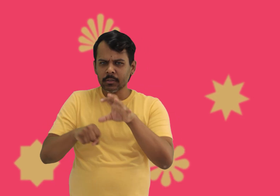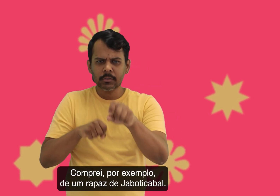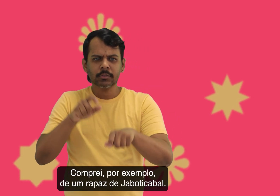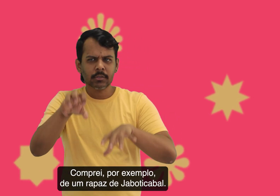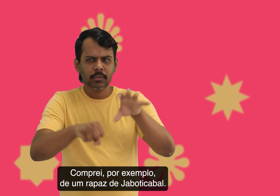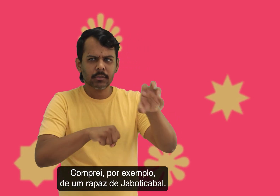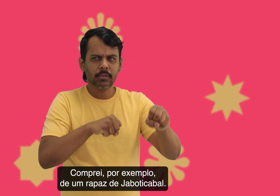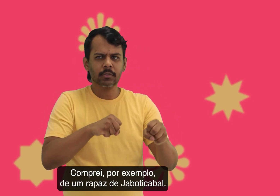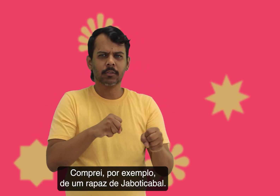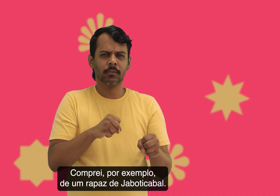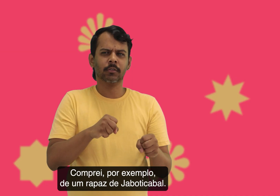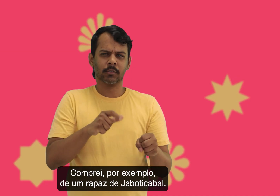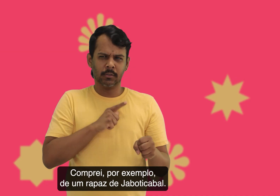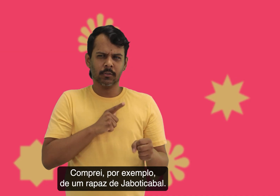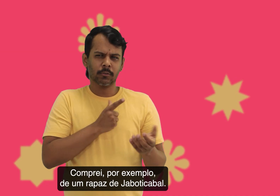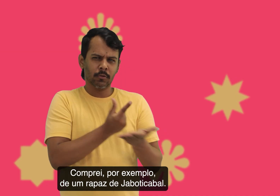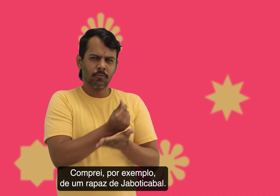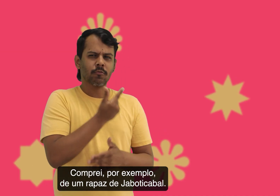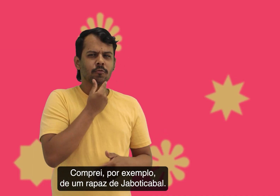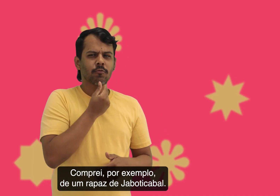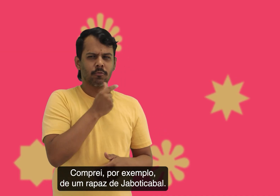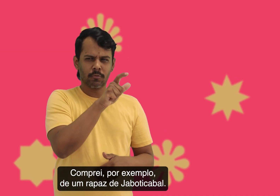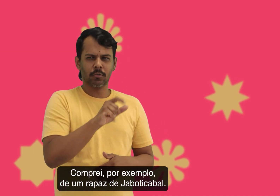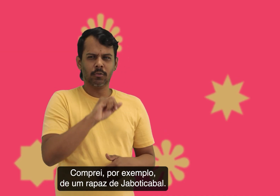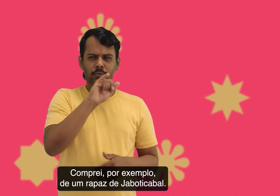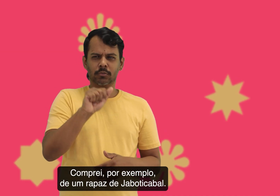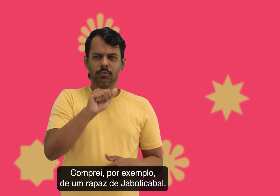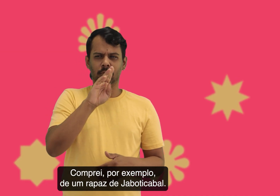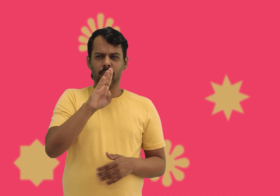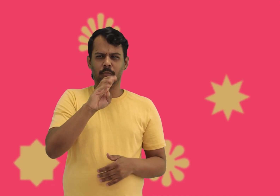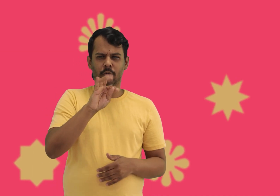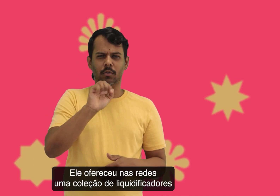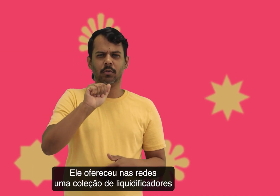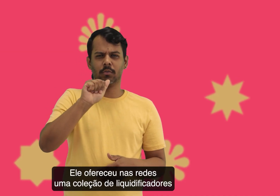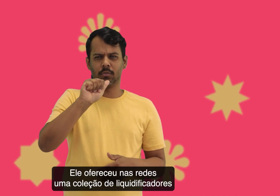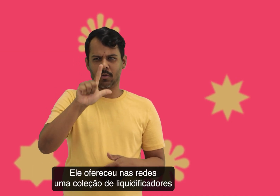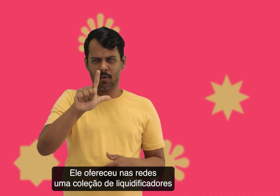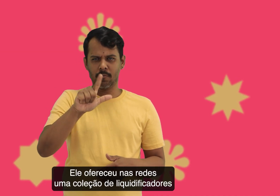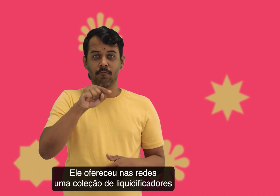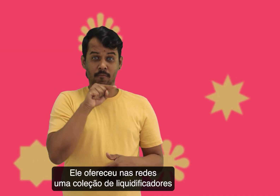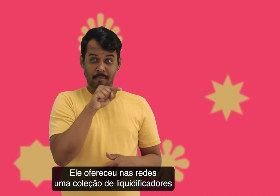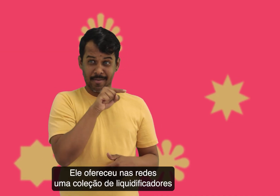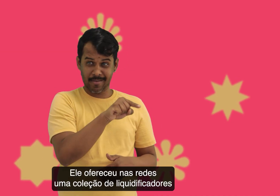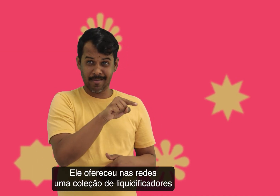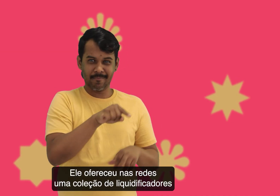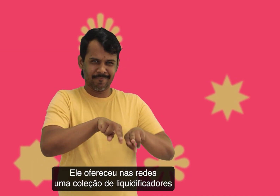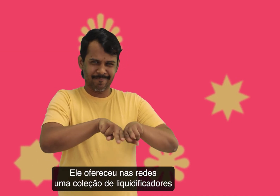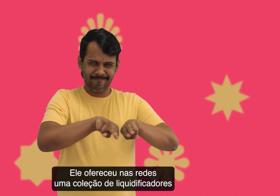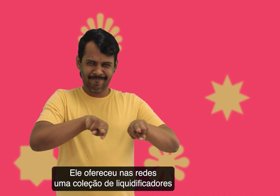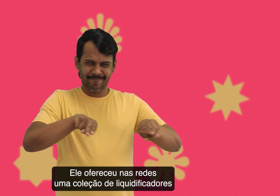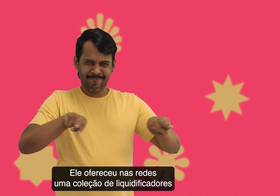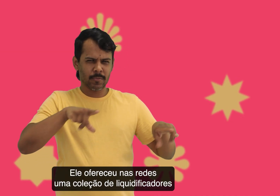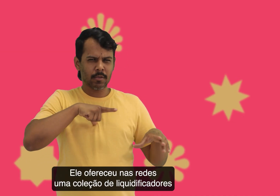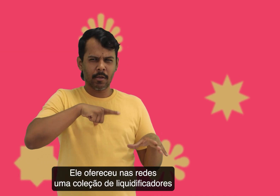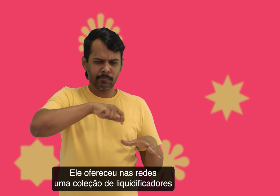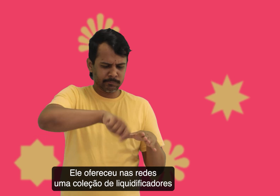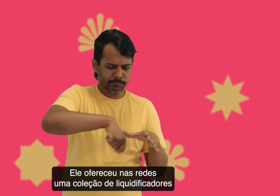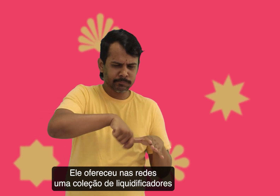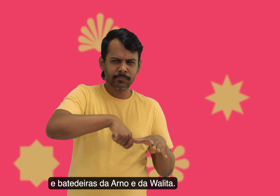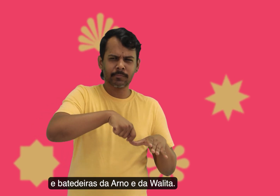coisas. Comprei, por exemplo, de um rapaz de Jabuticabal. Ele ofereceu nas redes uma coleção de liquidificadores